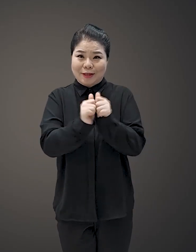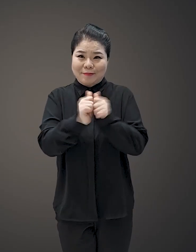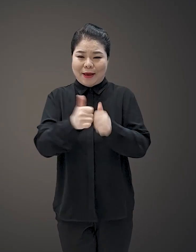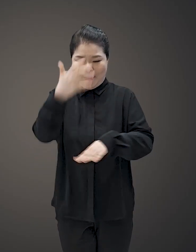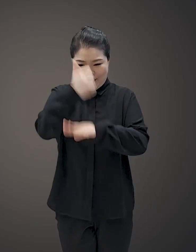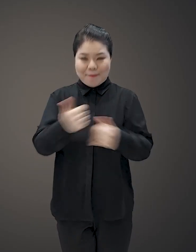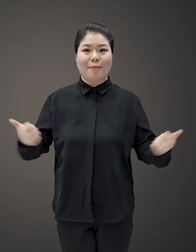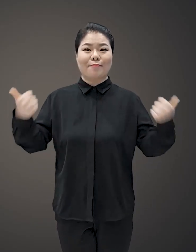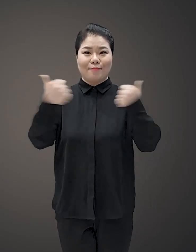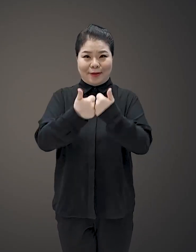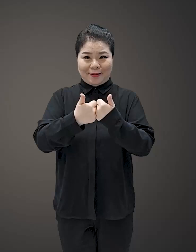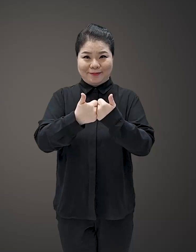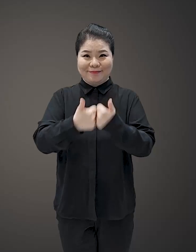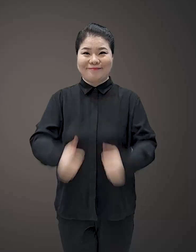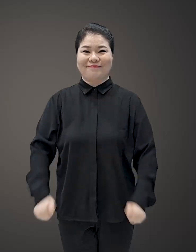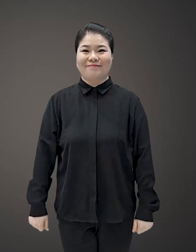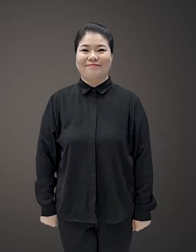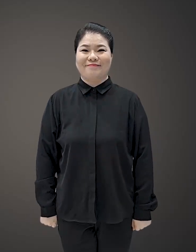남자의 마지막 승부.